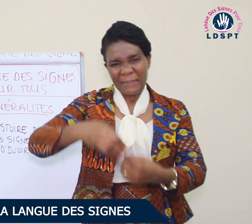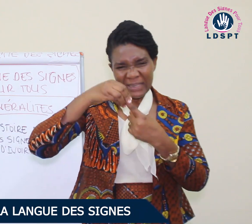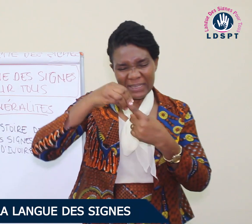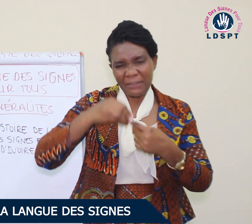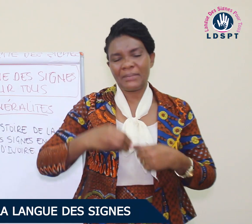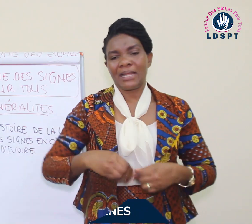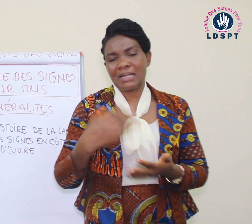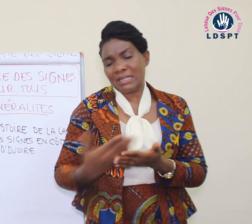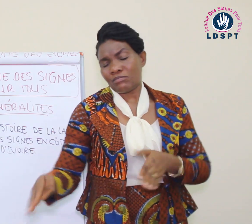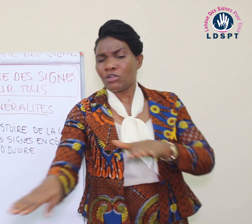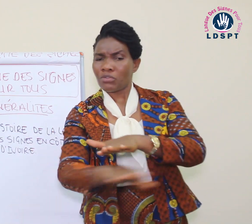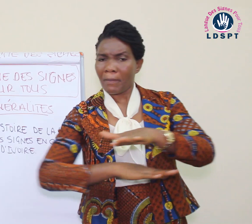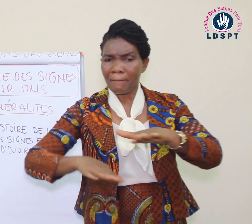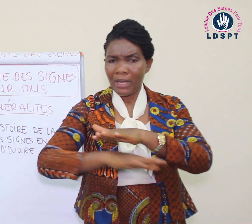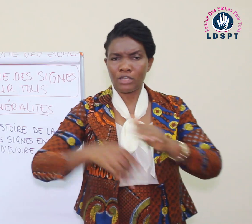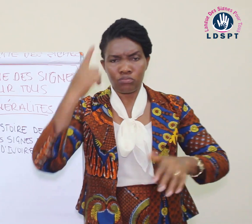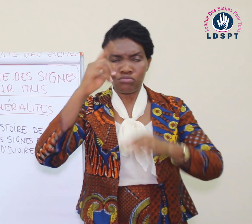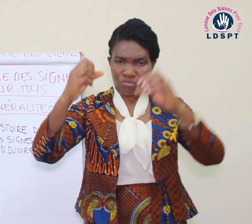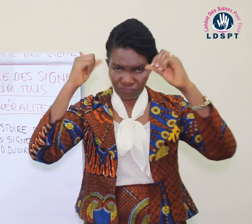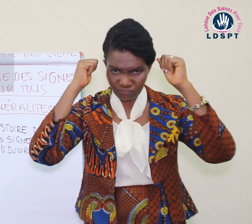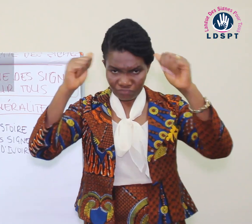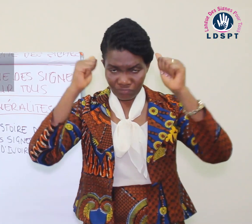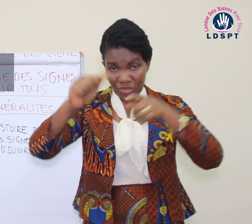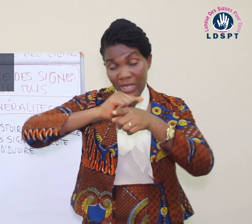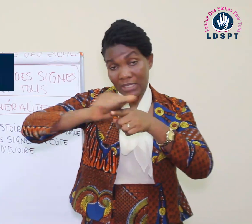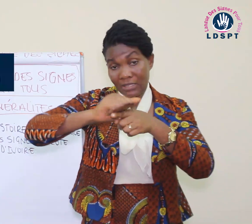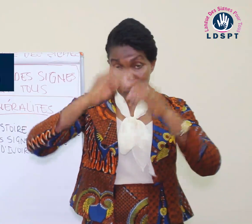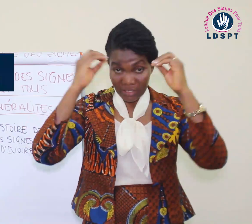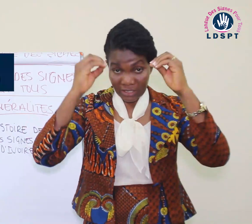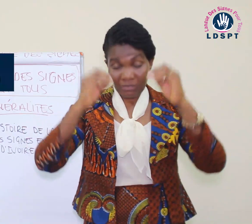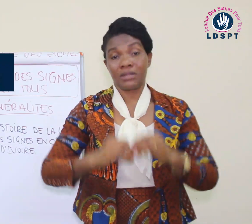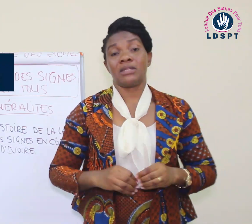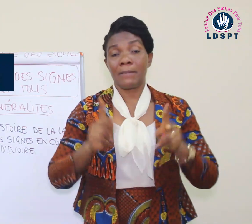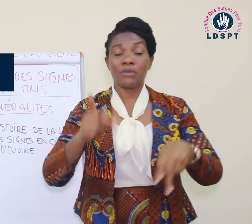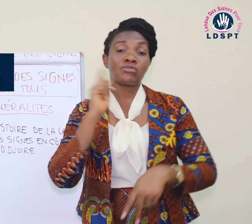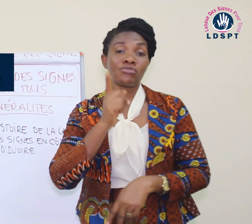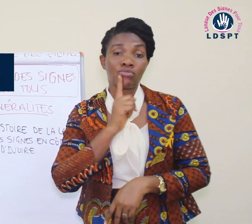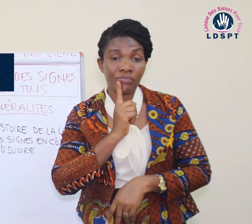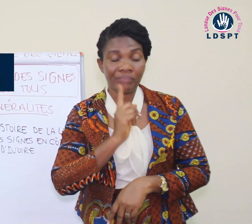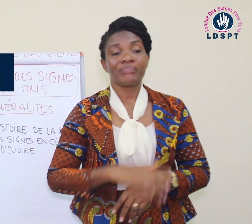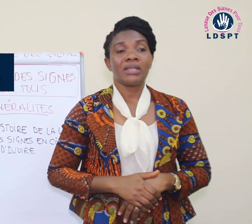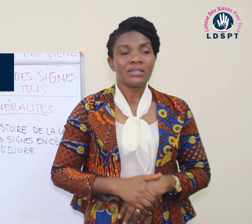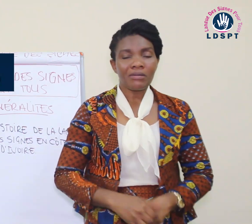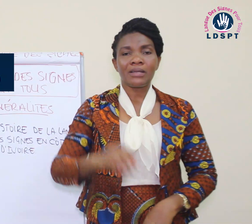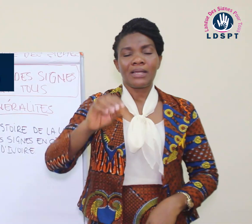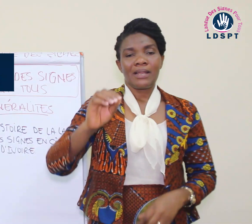handicapés auditifs. L'abbé de l'Épée, de son vrai nom Charles Michel de l'Épée, né